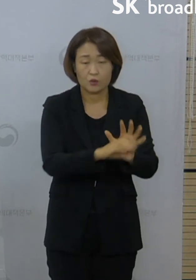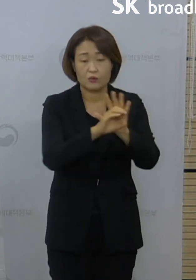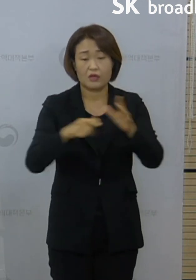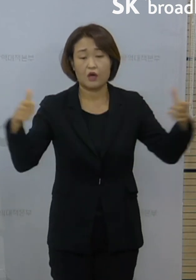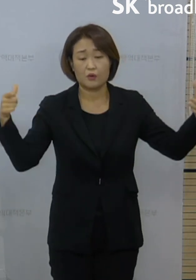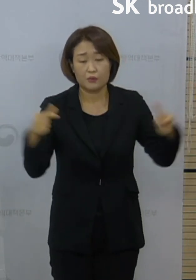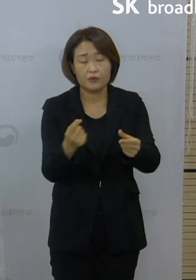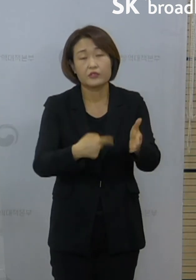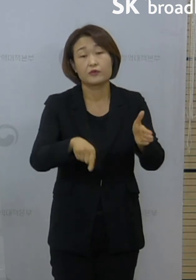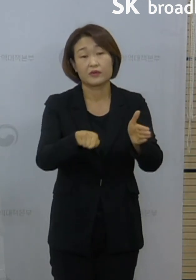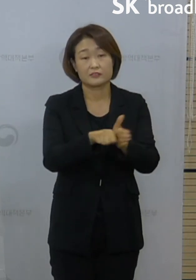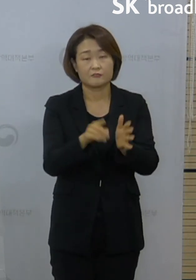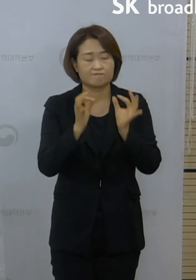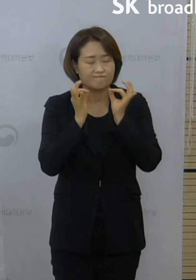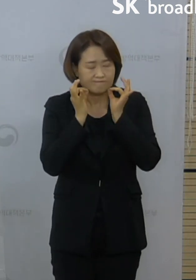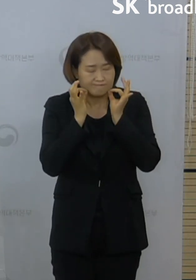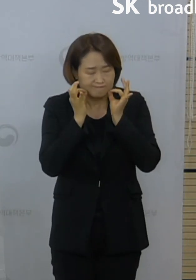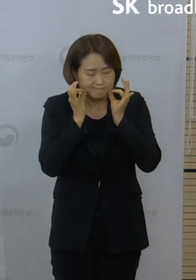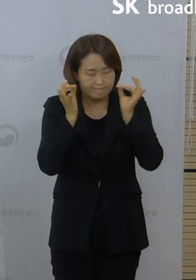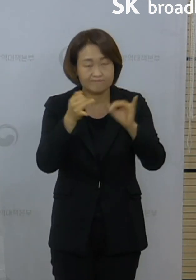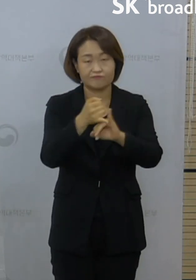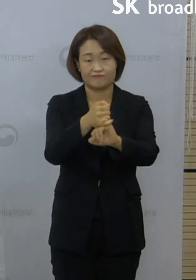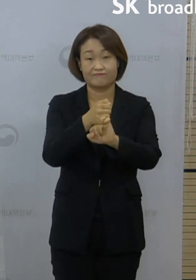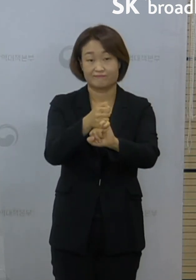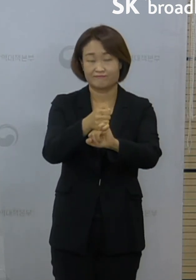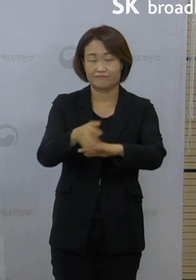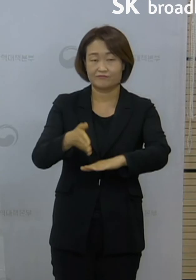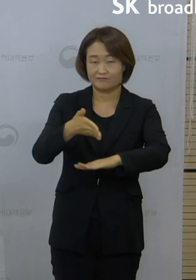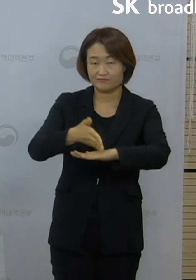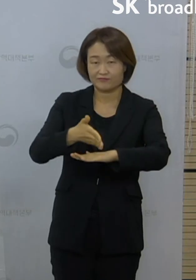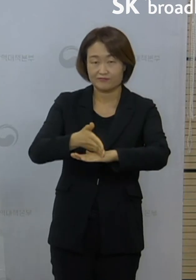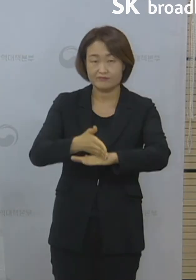최선의 노력을 기울이겠습니다 감사합니다